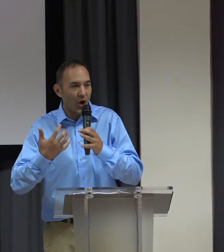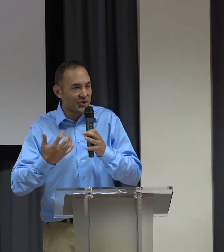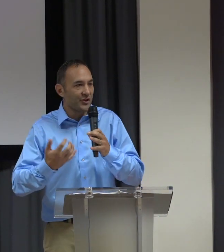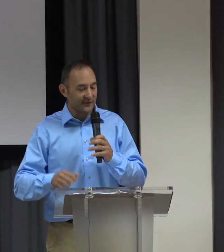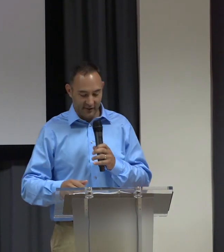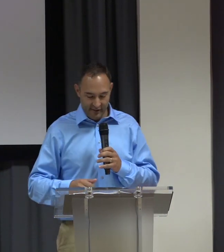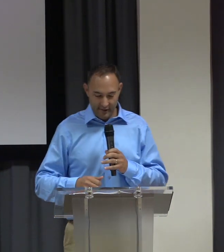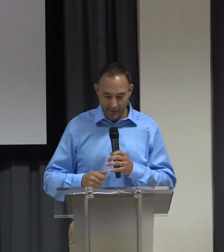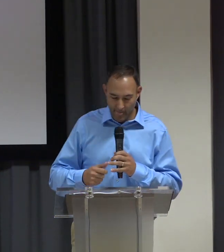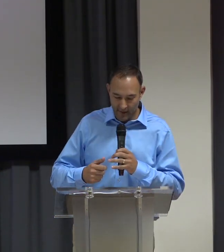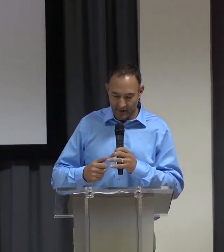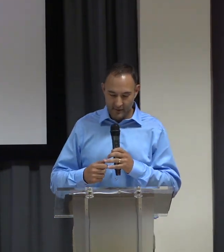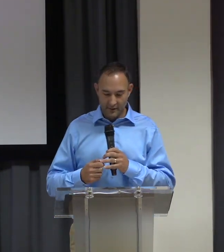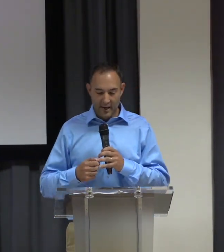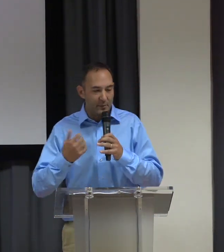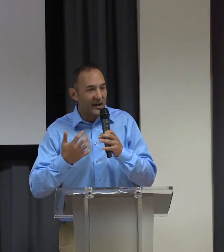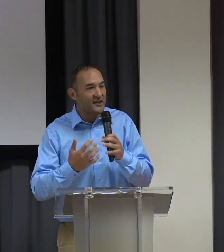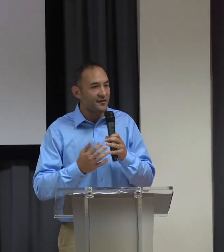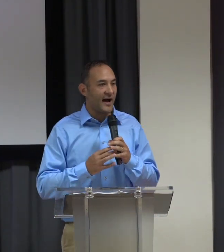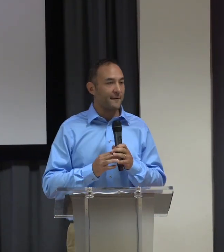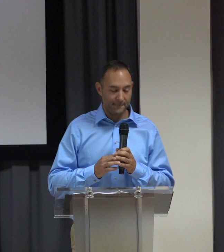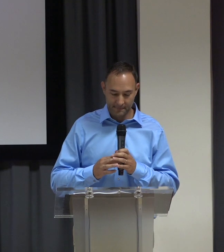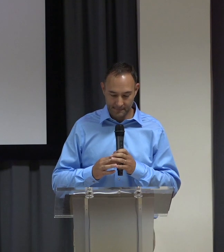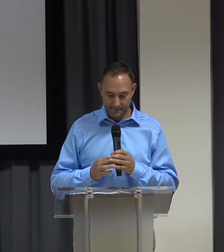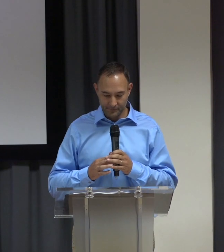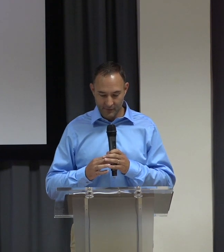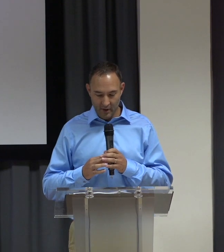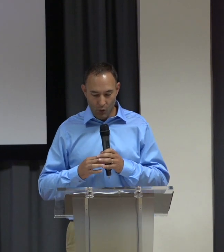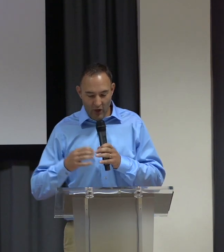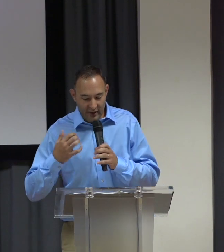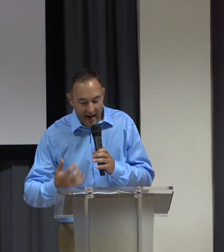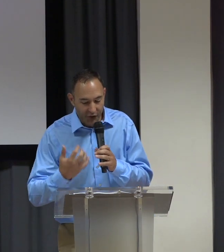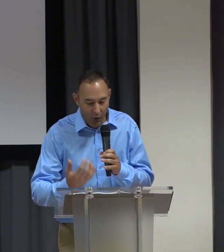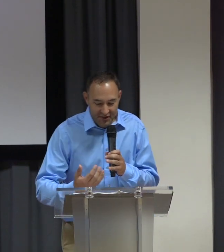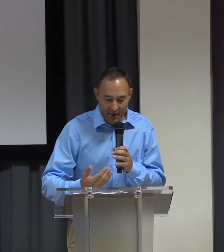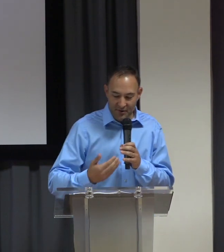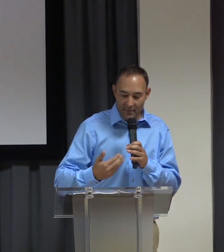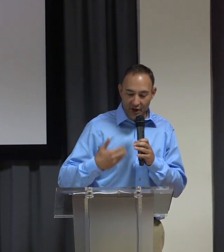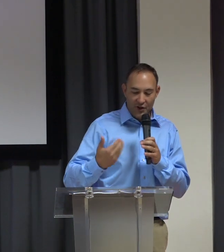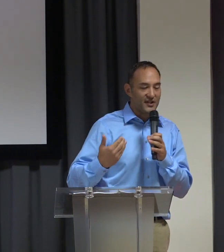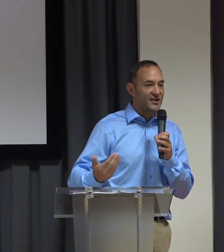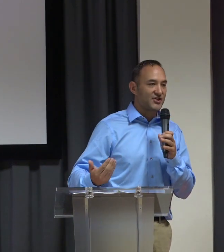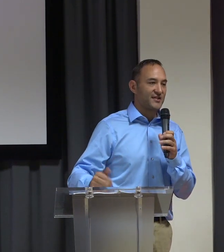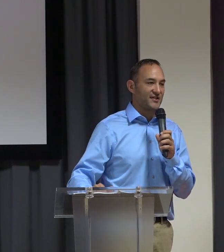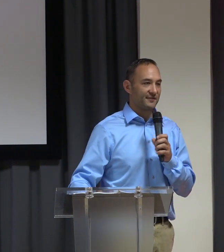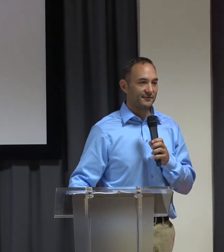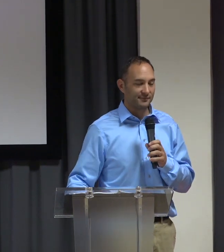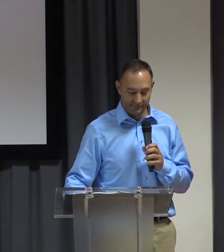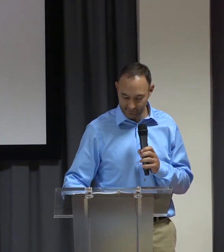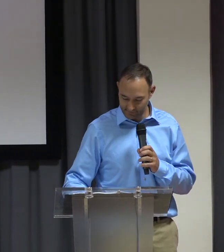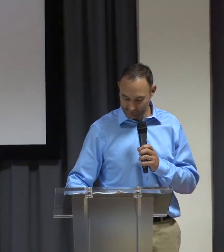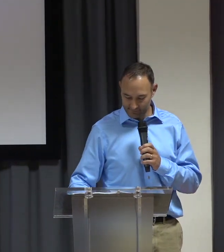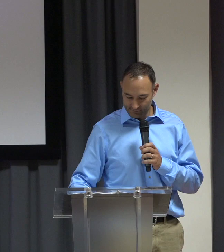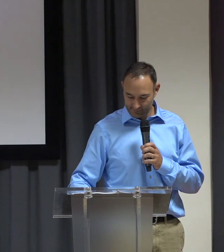as a culture, dans notre culture. and because of that, Et à cause de cela, we lack the wisdom to make good decisions. nous manquons